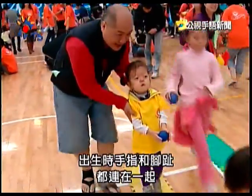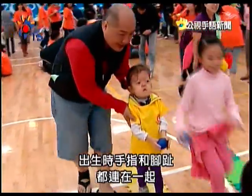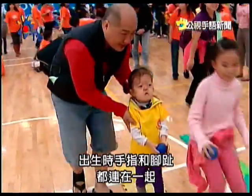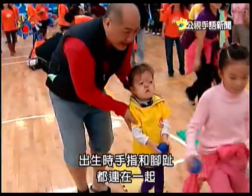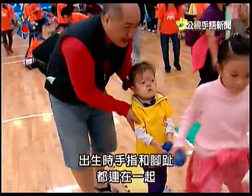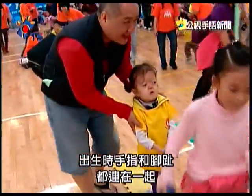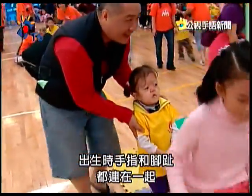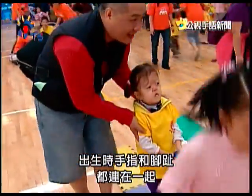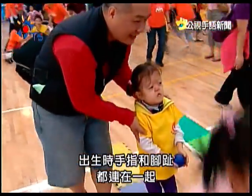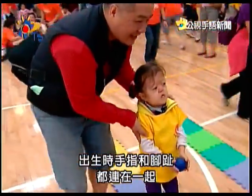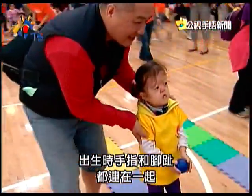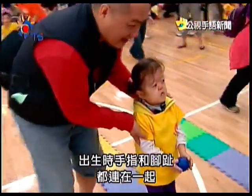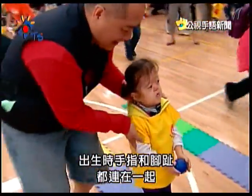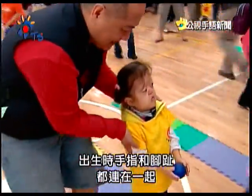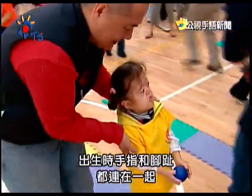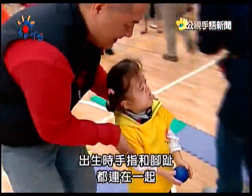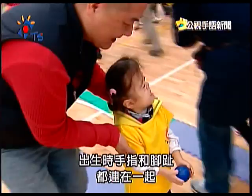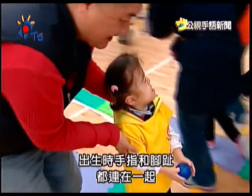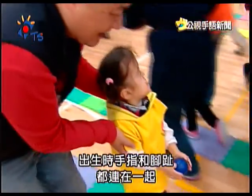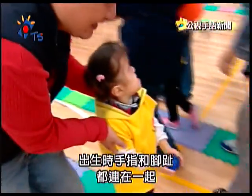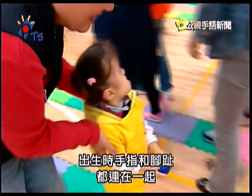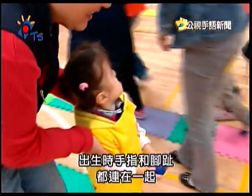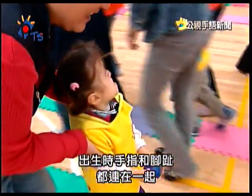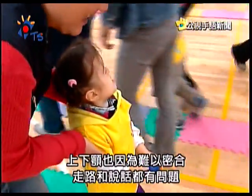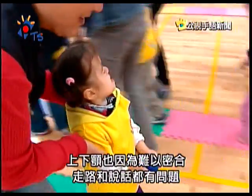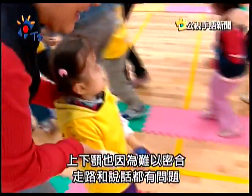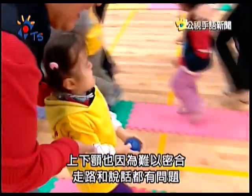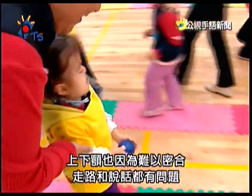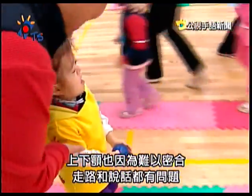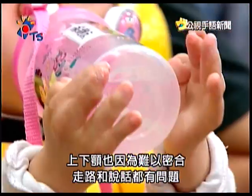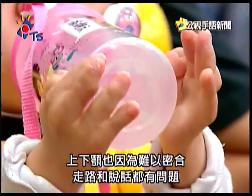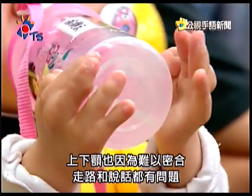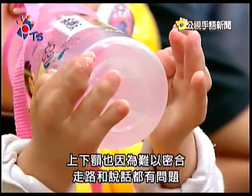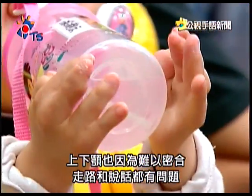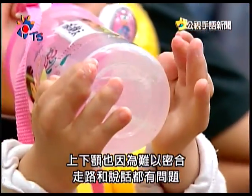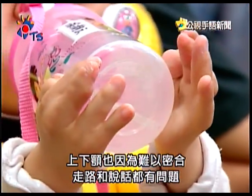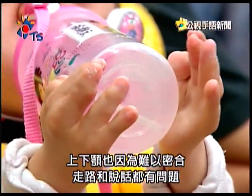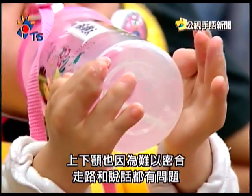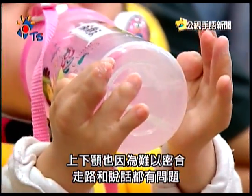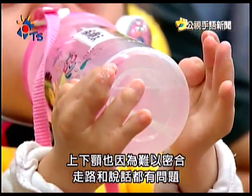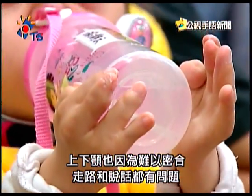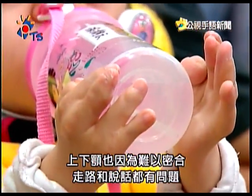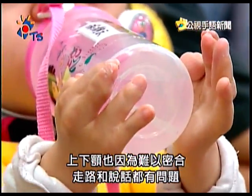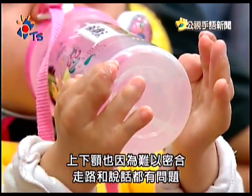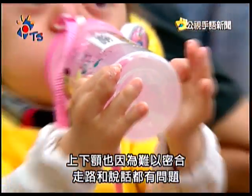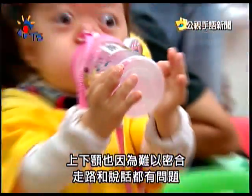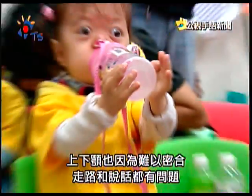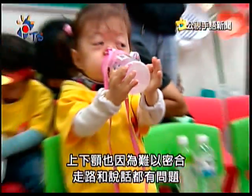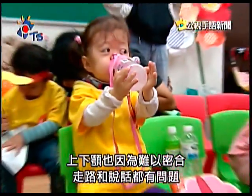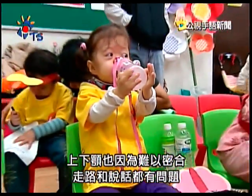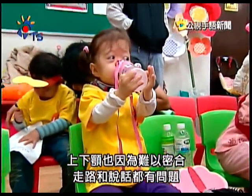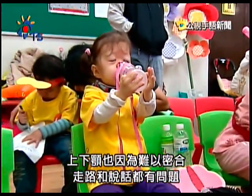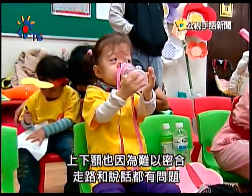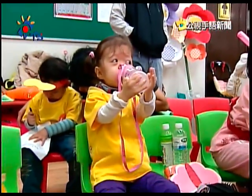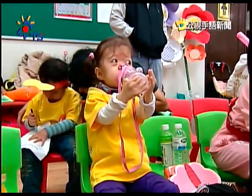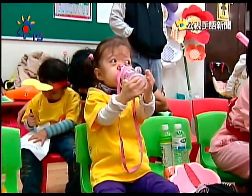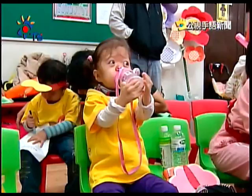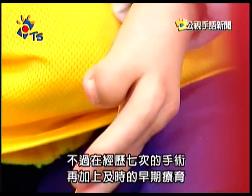时手指和脚趾都连在一起，上下颚也因为难以密合，走路和说话都有问题。不过在经